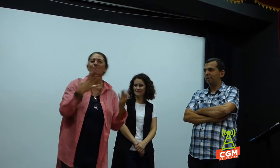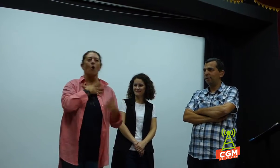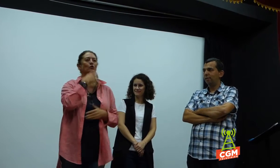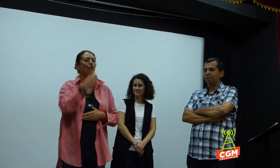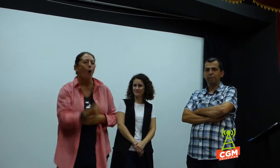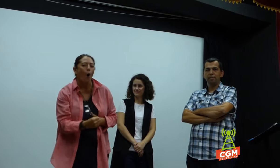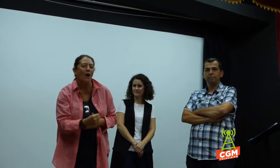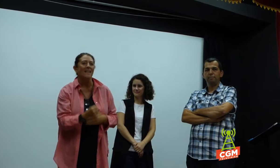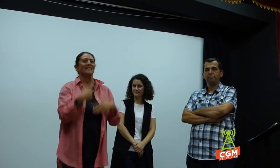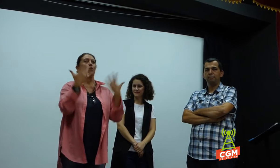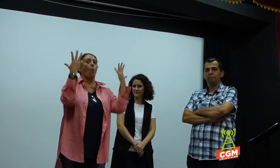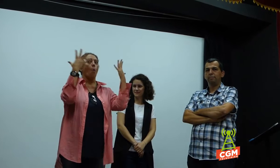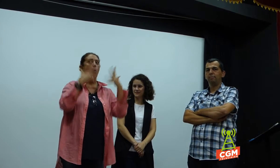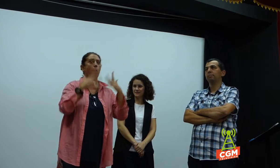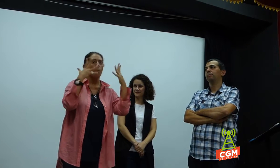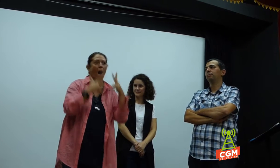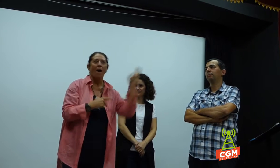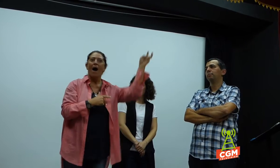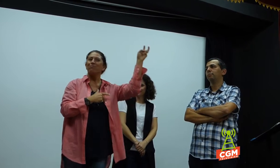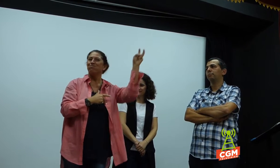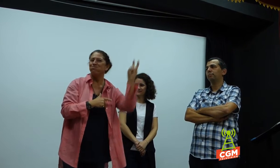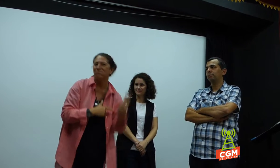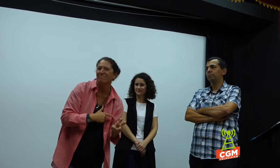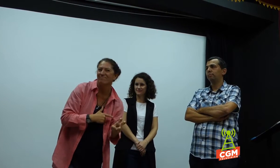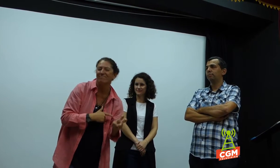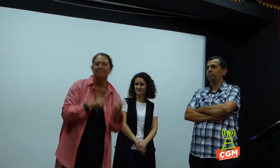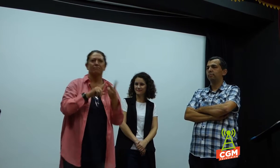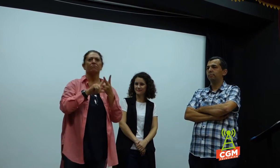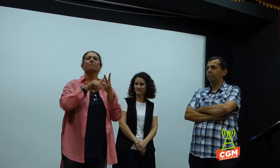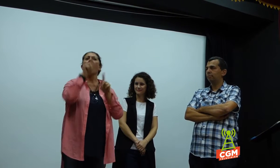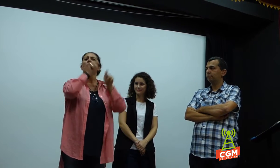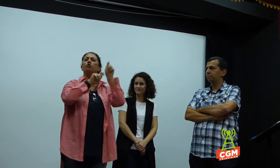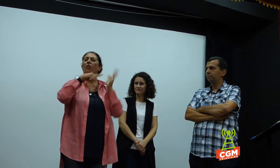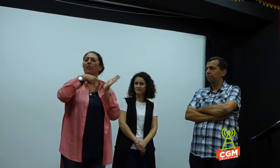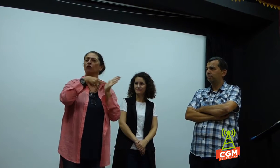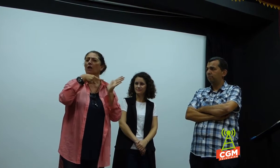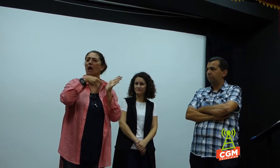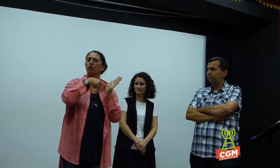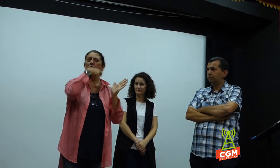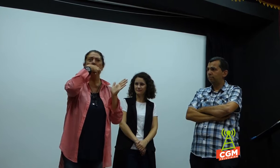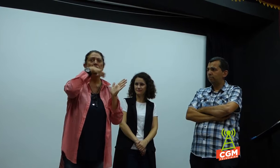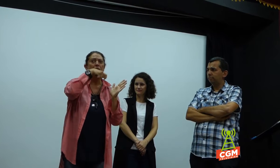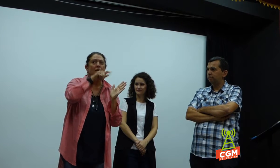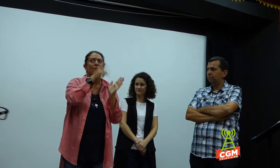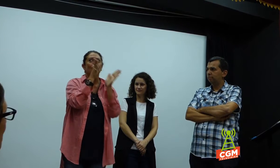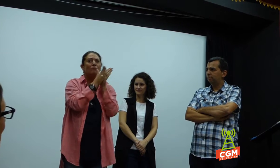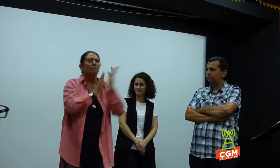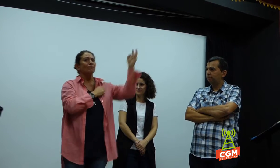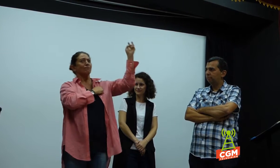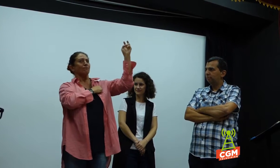que hay sus, también su grupo de 25, o sea, de socios que cumplen sus 25 años como socios. También hay personas de Alta Torre,